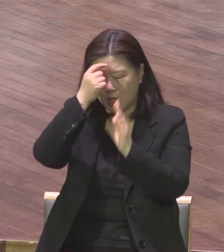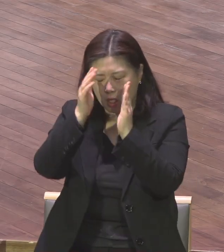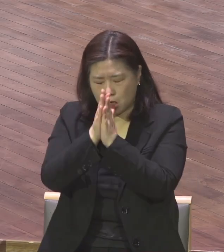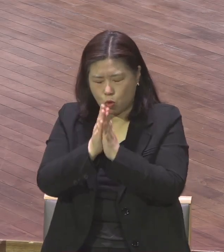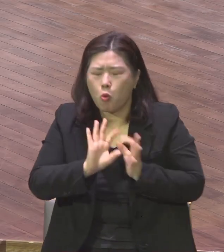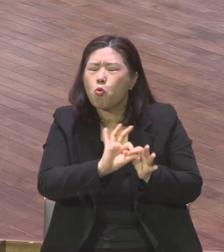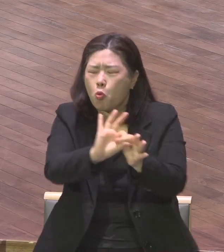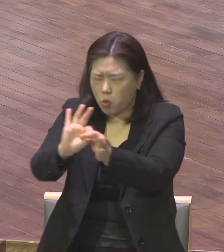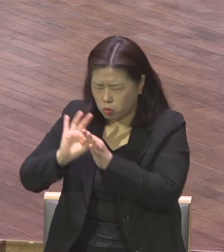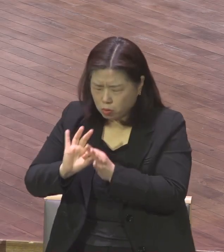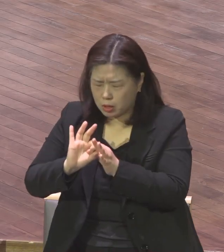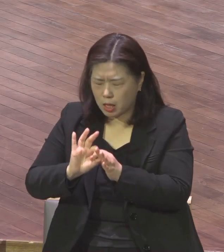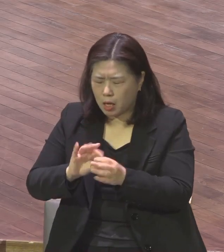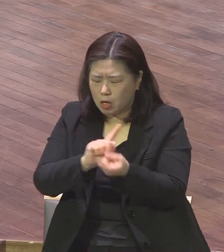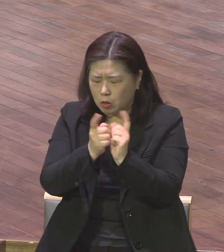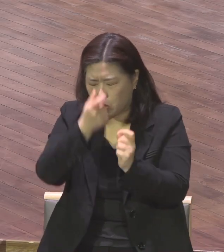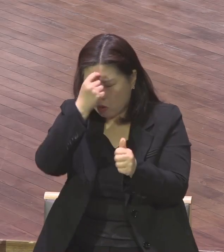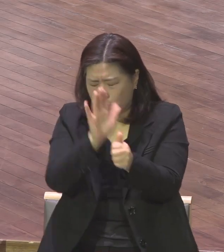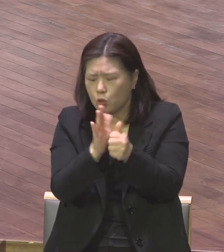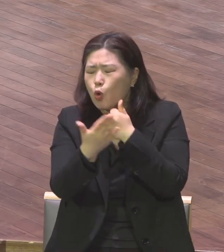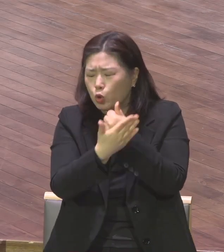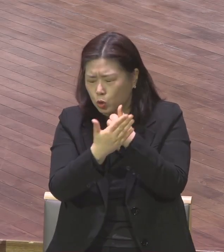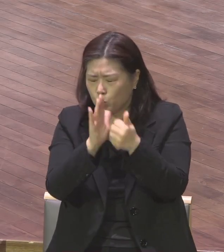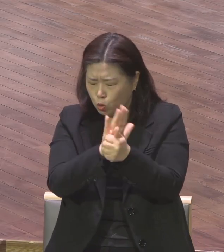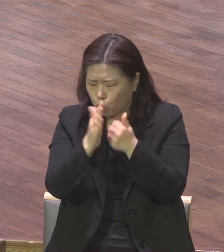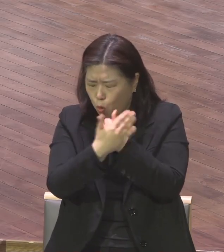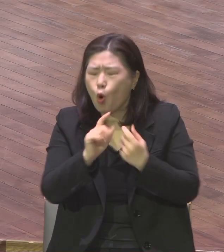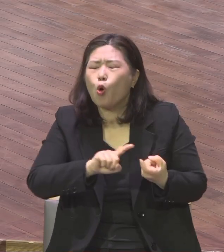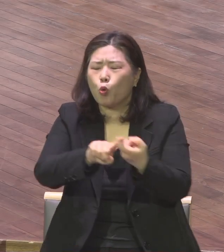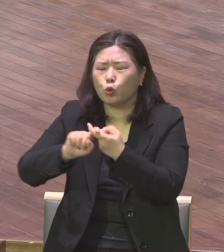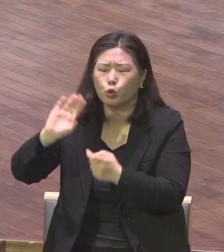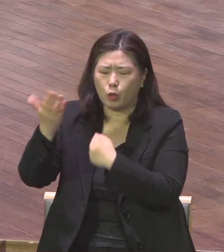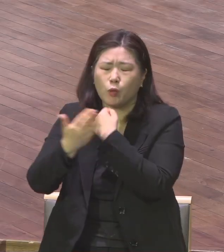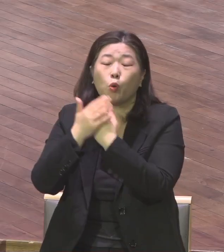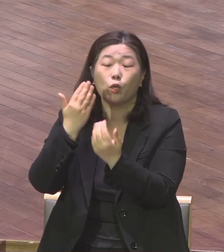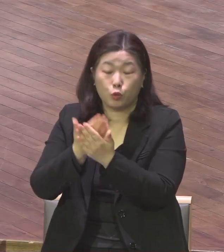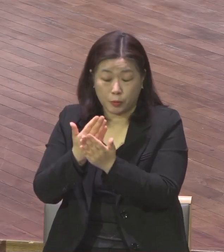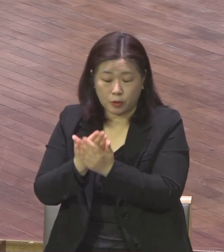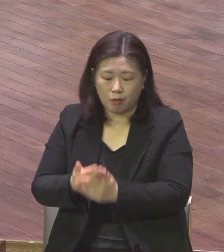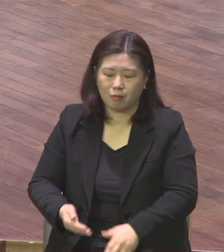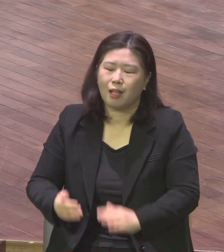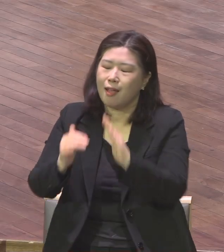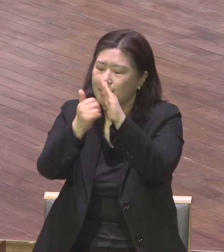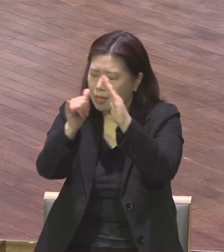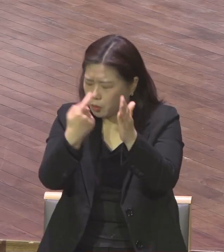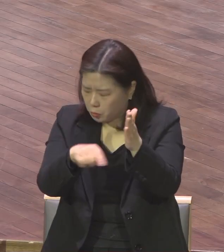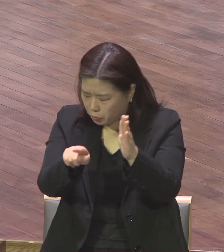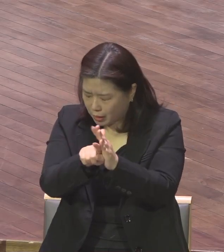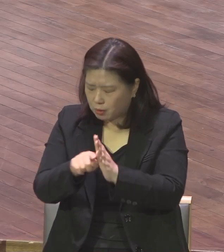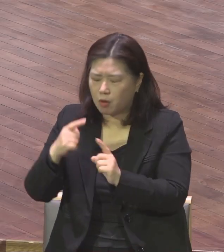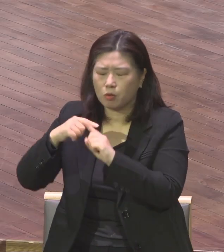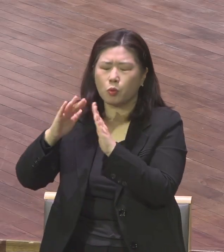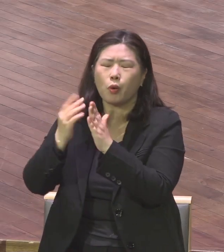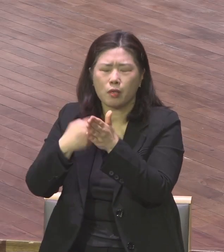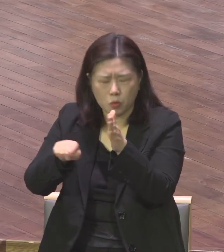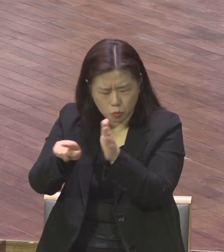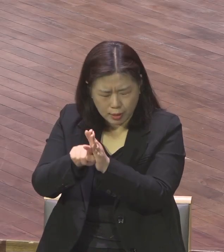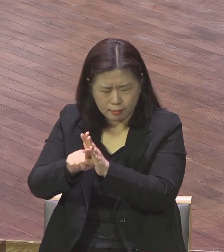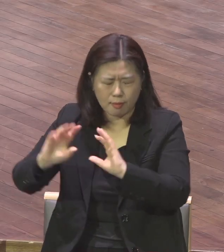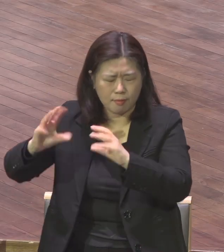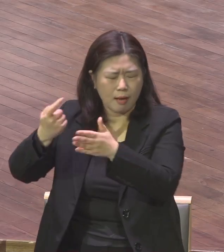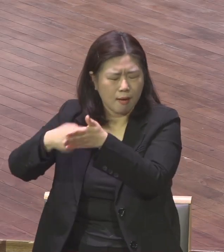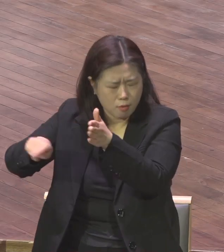공동체 중보 기도의 주역들이 되게 하여 주옵소서. 가정을 위해서, 교회를 위해서, 직분을 위해서,